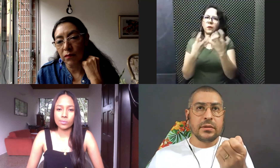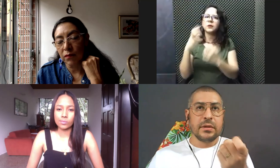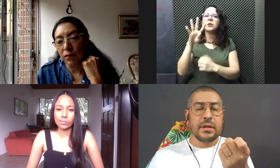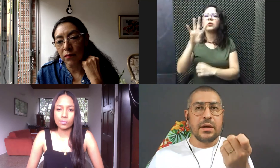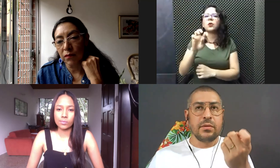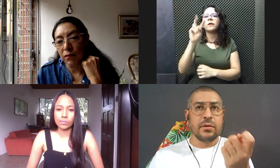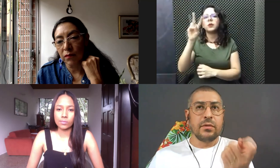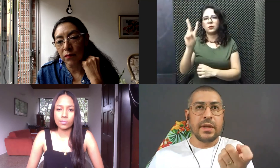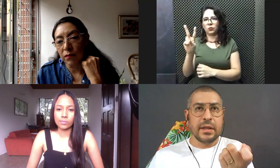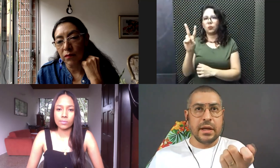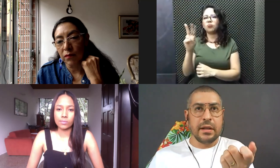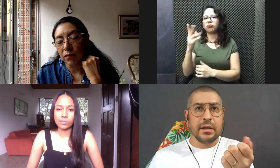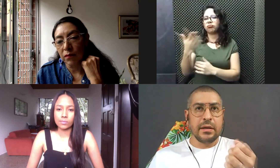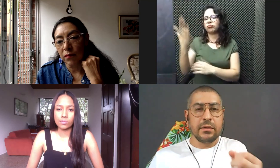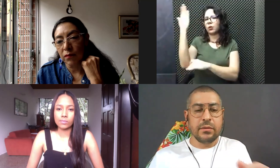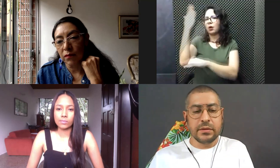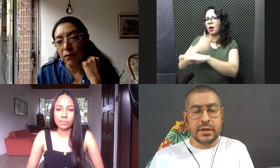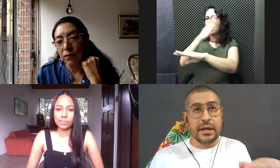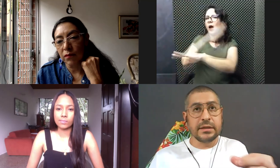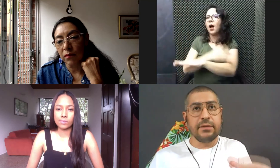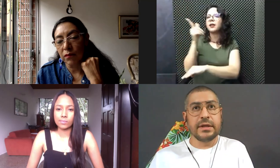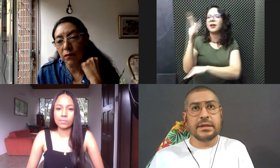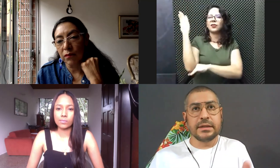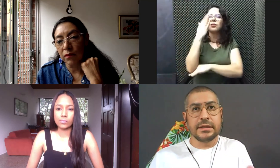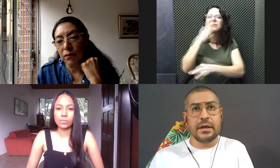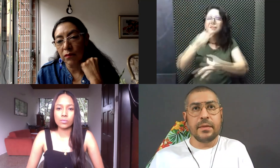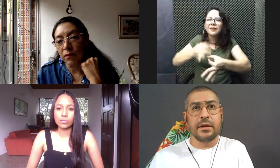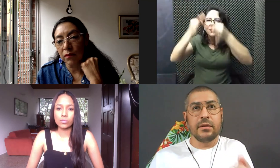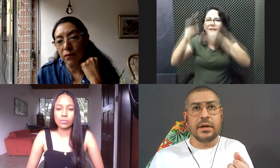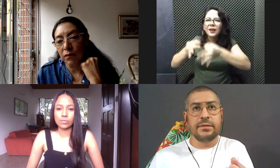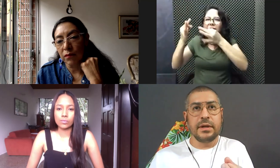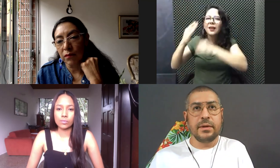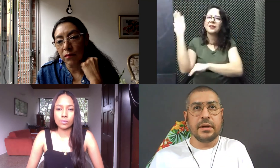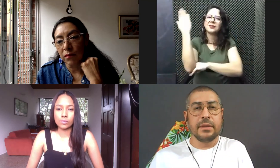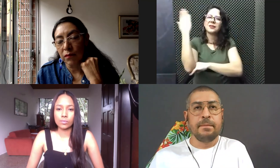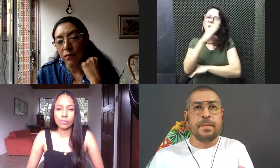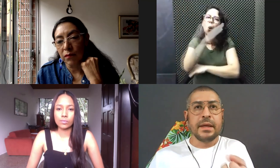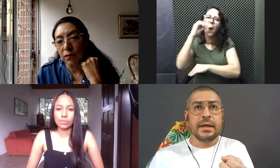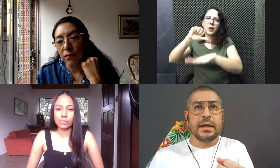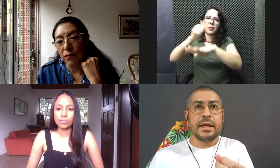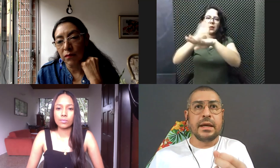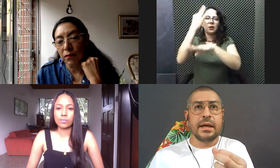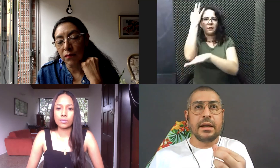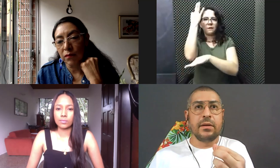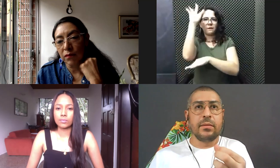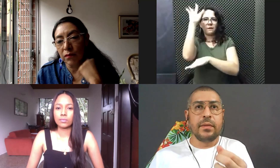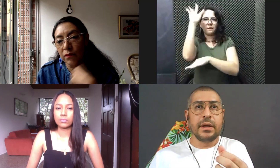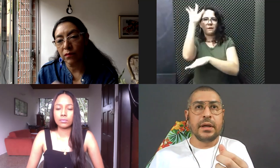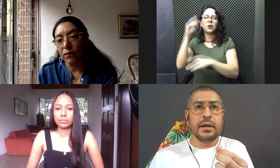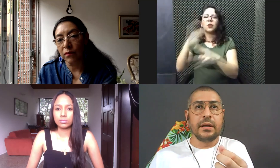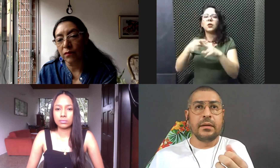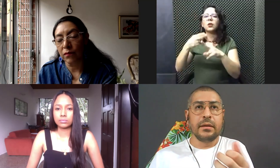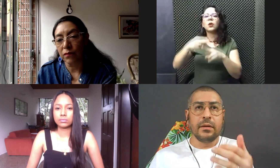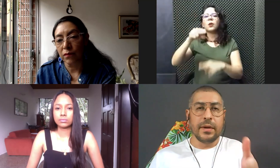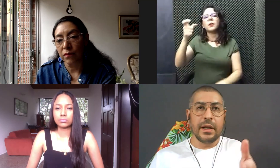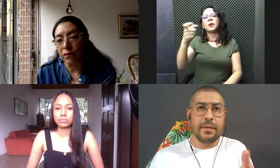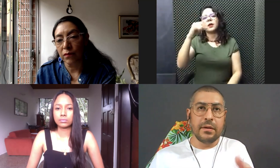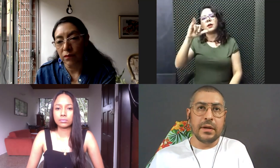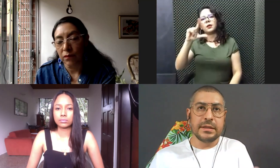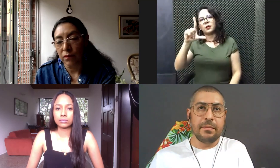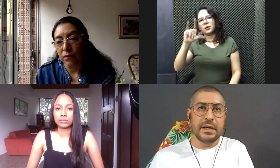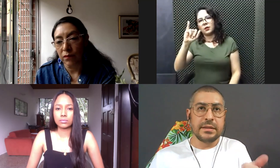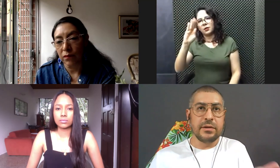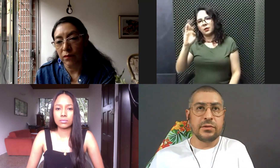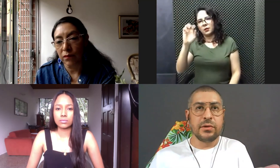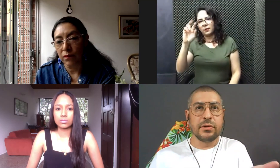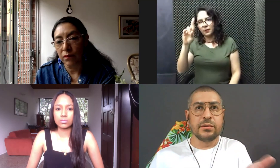1992, de un documental de un cineasta francés que se llama Nicolas Philibert, que el nombre de la película